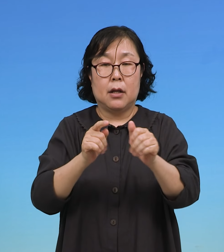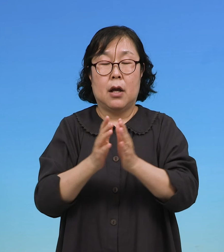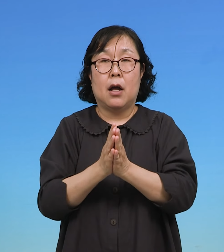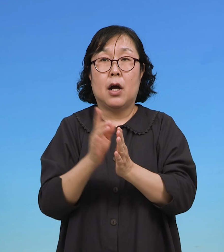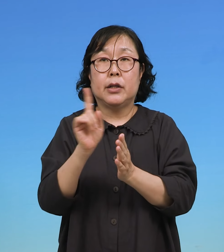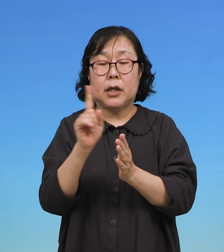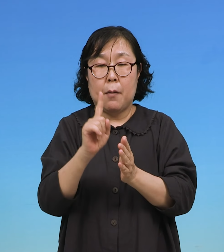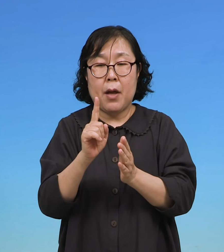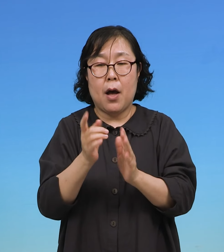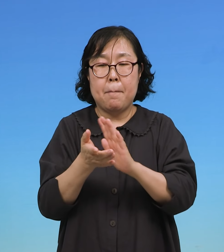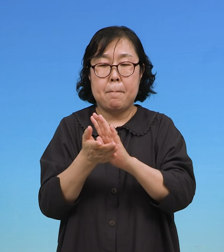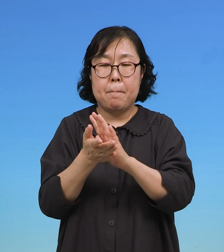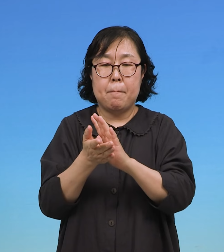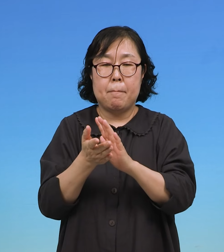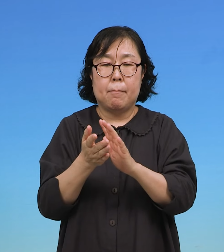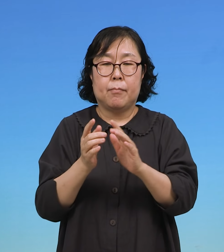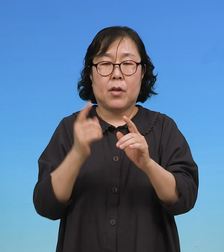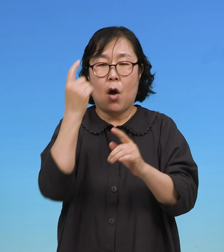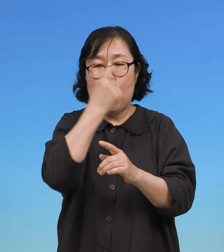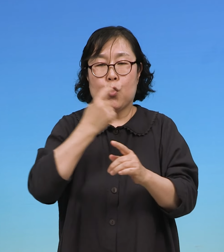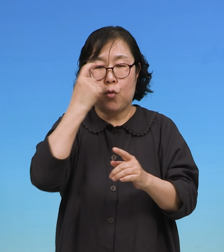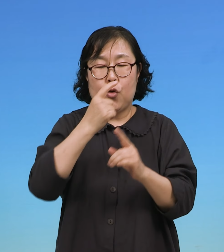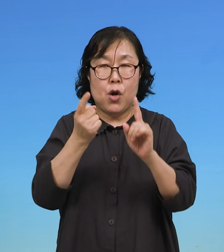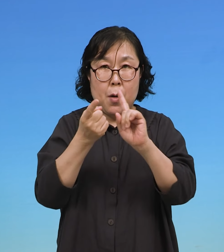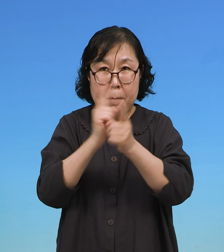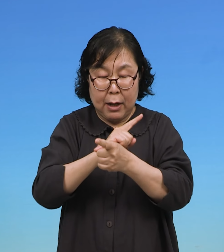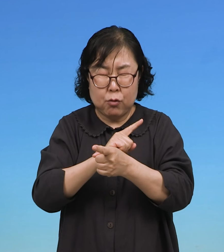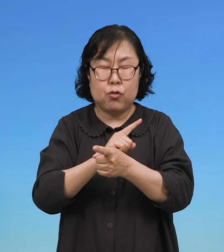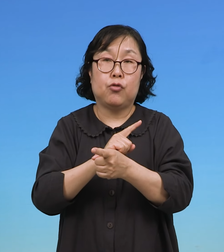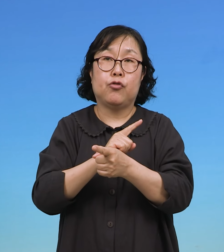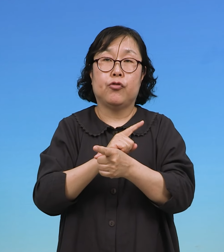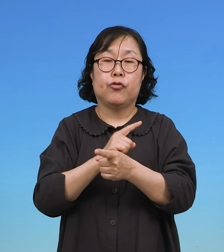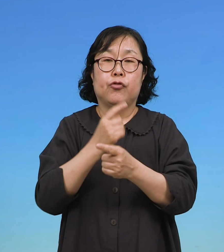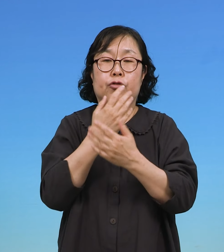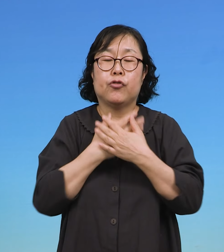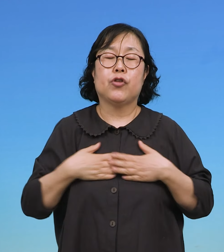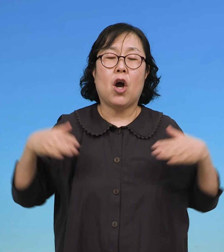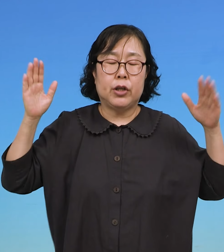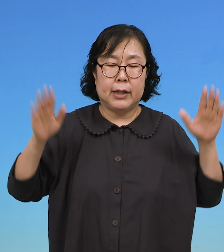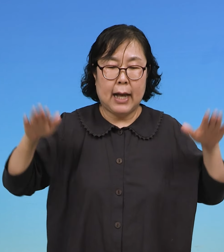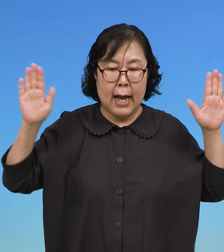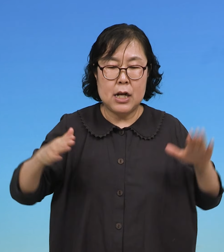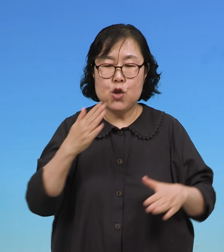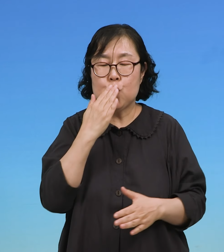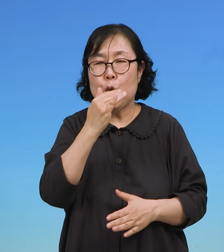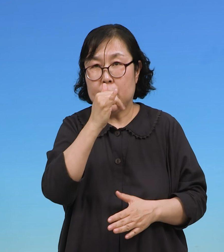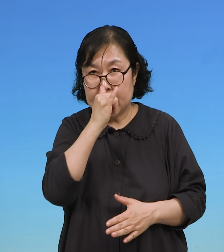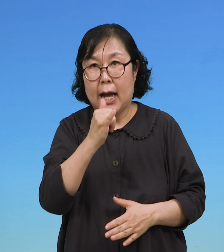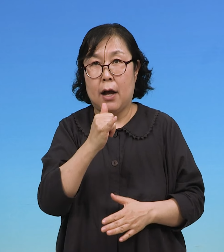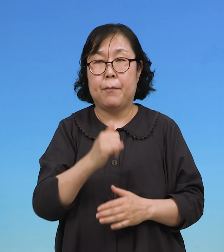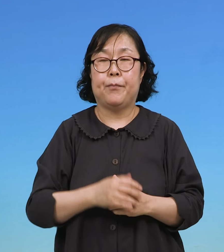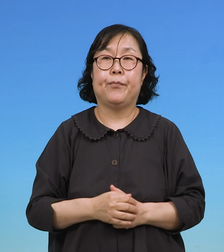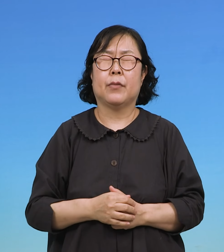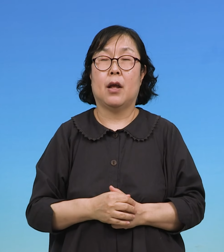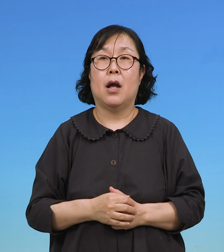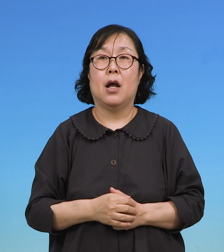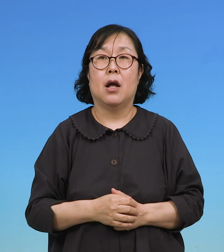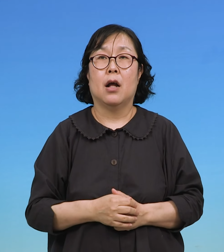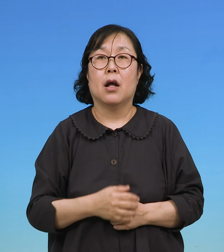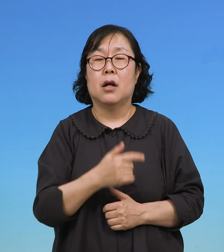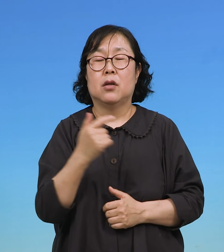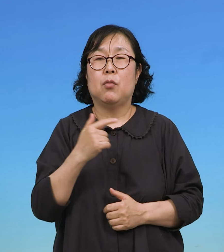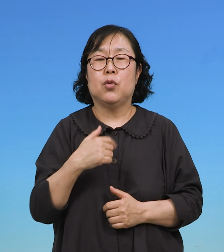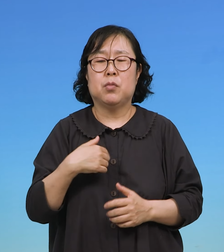어쩌면 변장한 천사일지도 모르니. 너무나 각박한 이 세상, 이